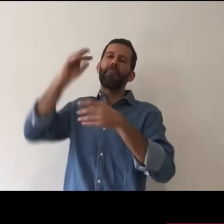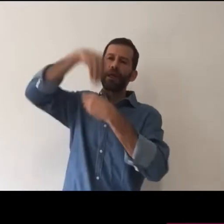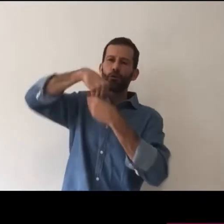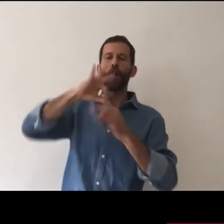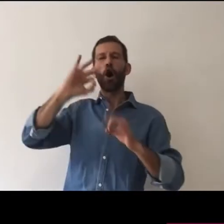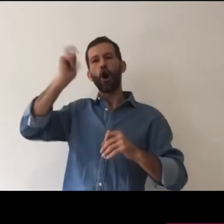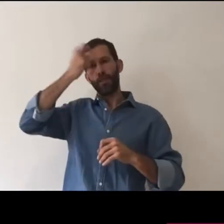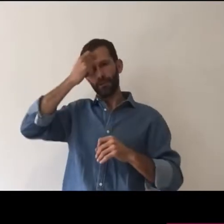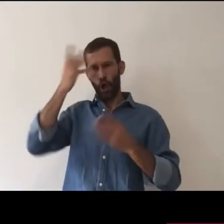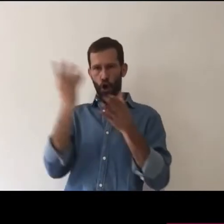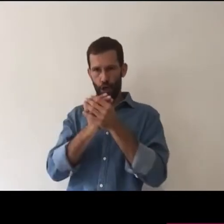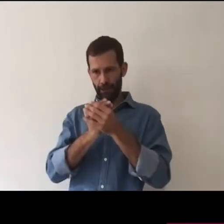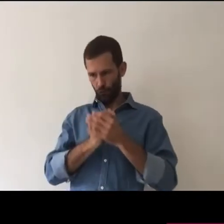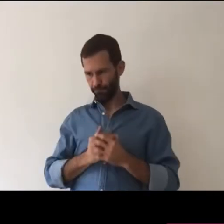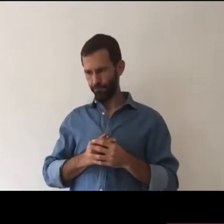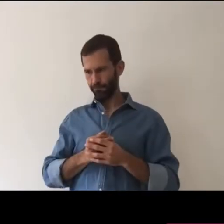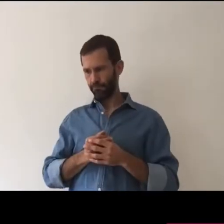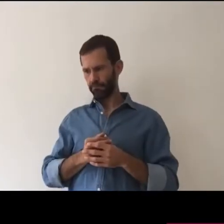iconicidad,